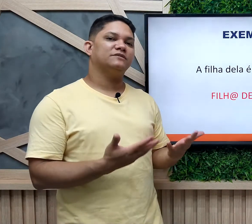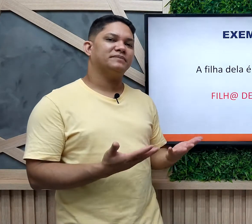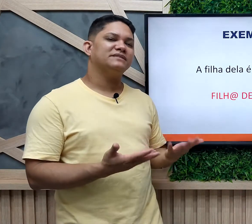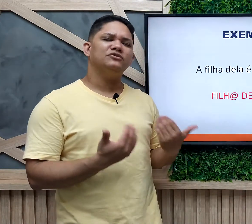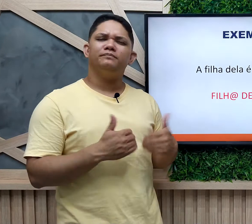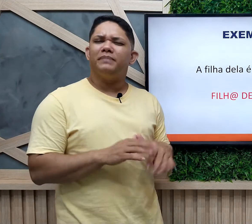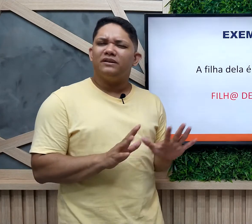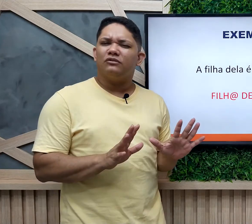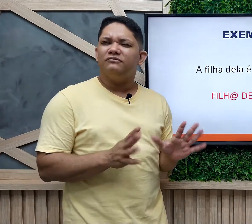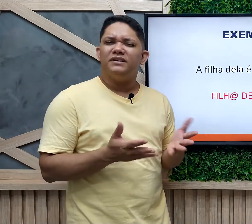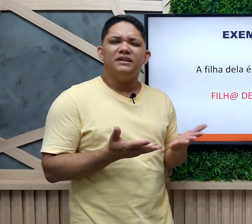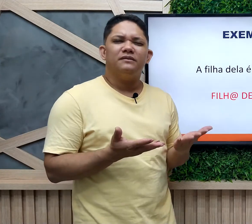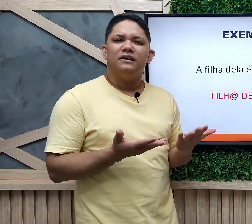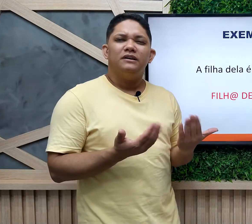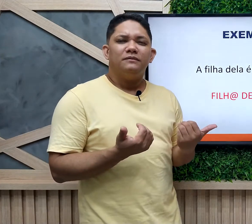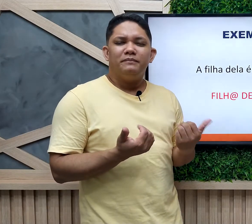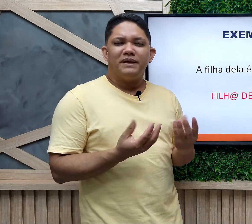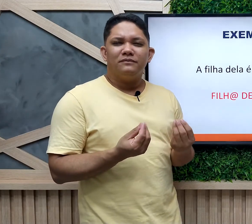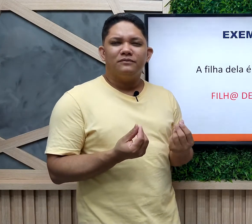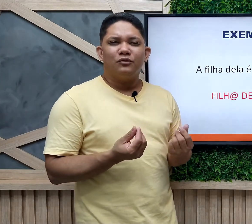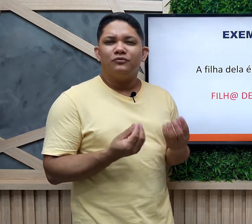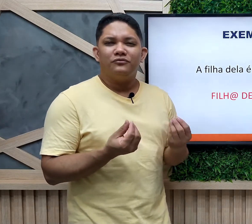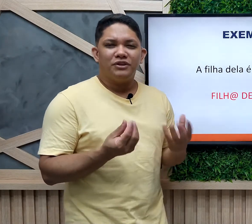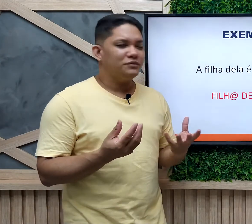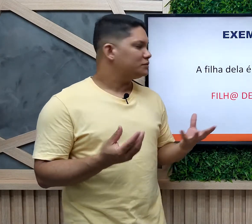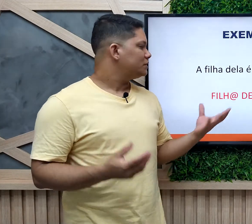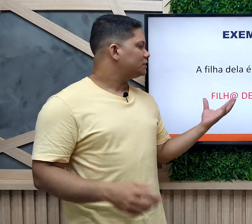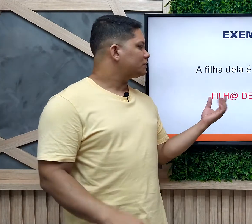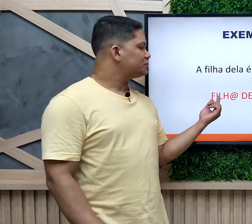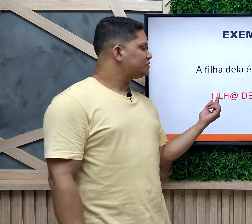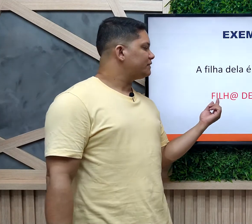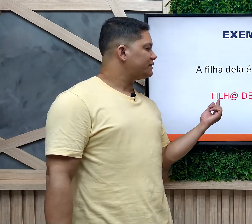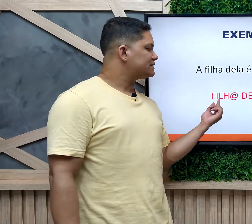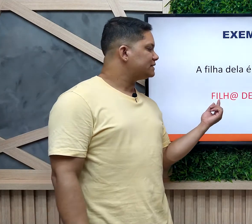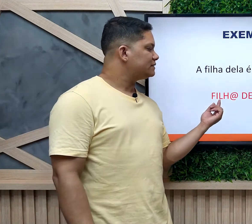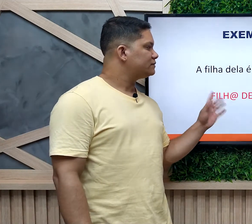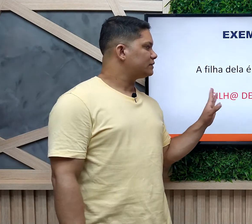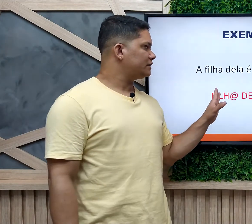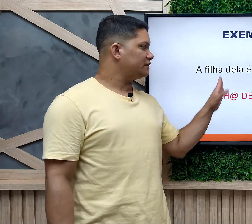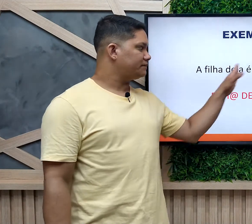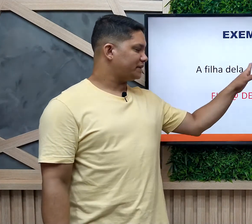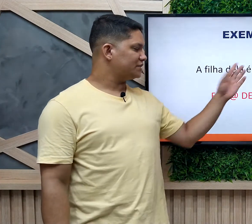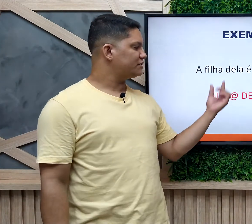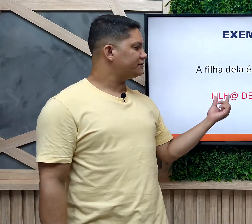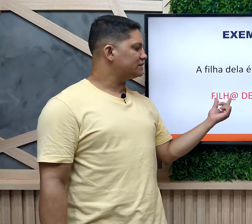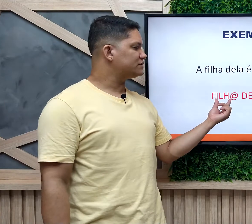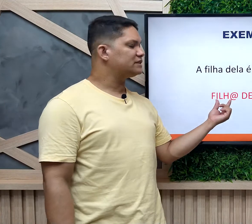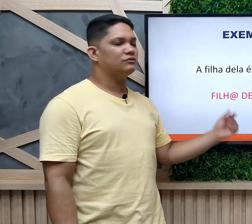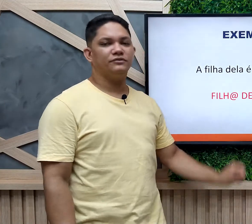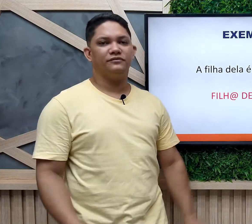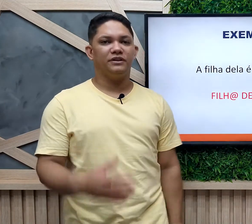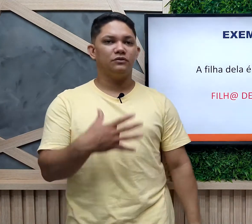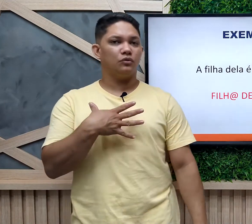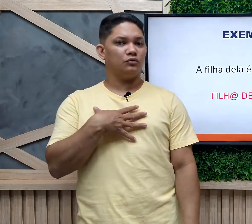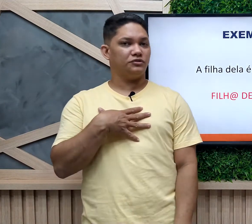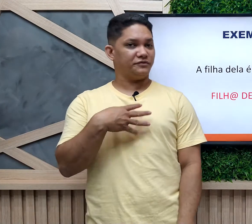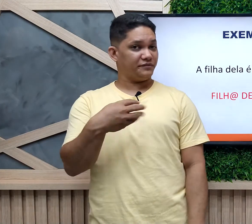expressão de bem novinha? Bem novinho, então a gente vai fazer o que? Para esta frase, o sinal de filho ou de